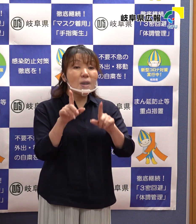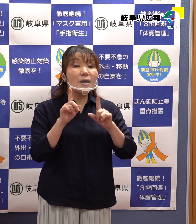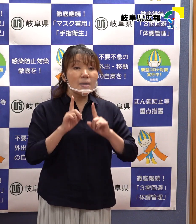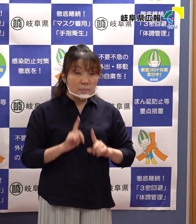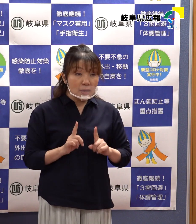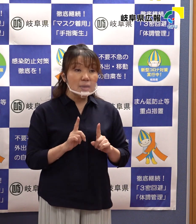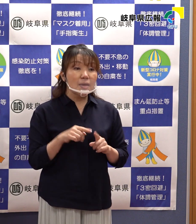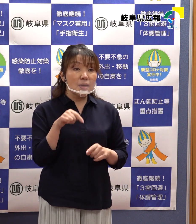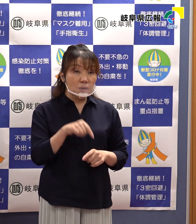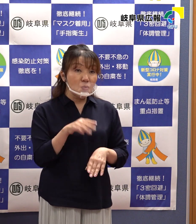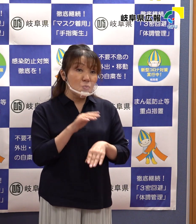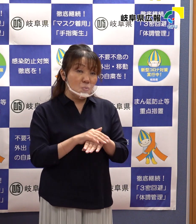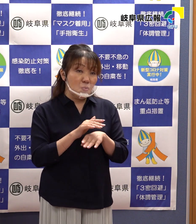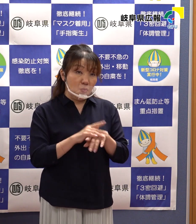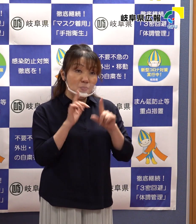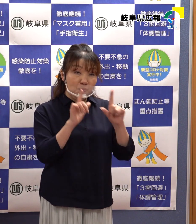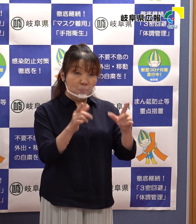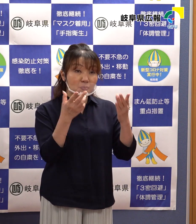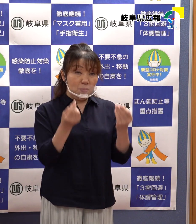ました。